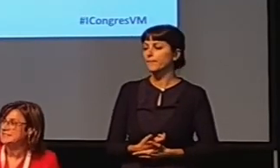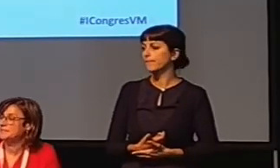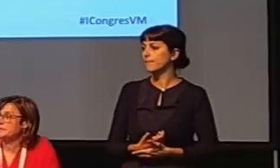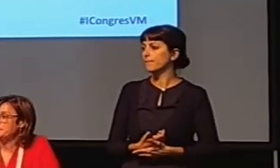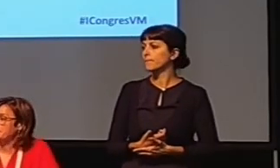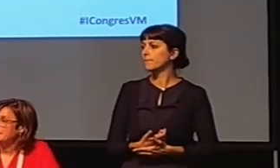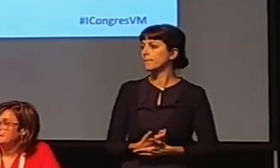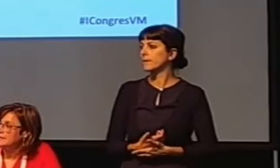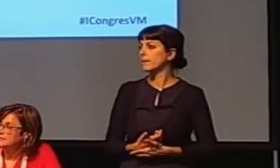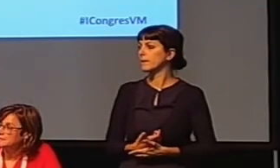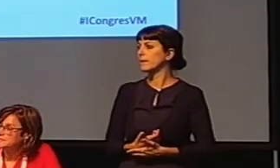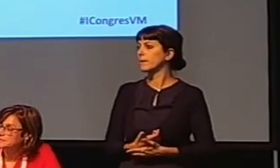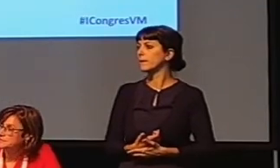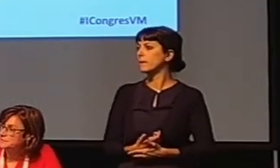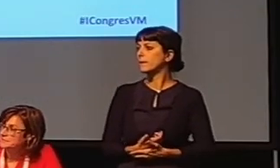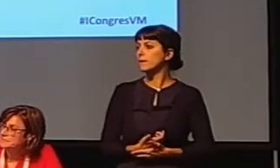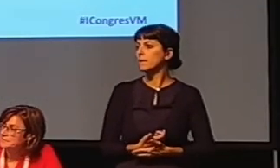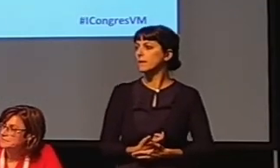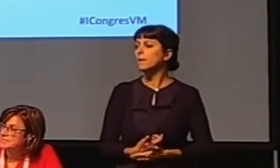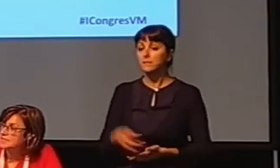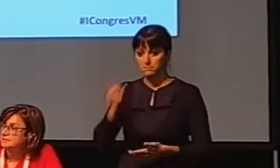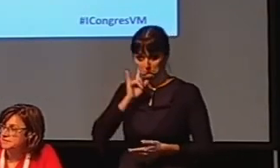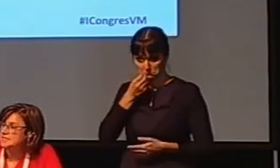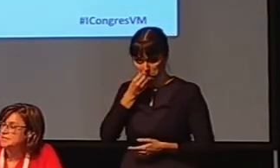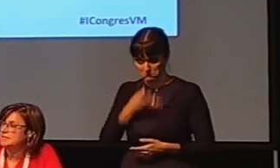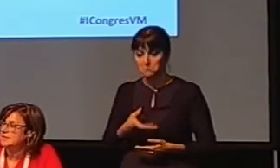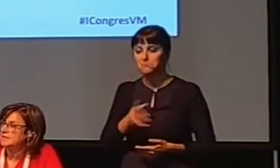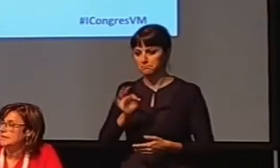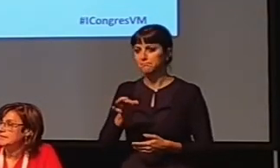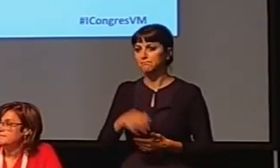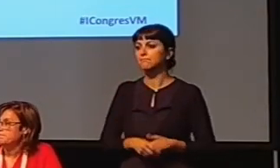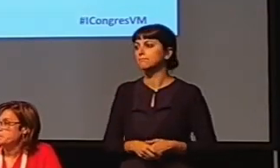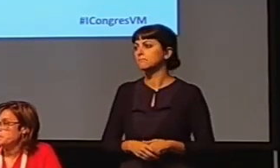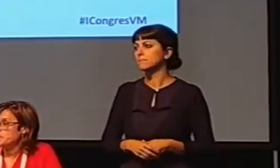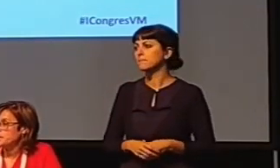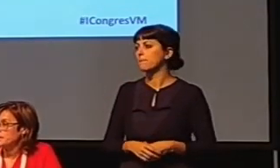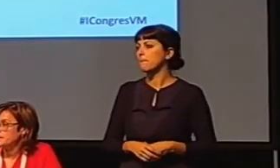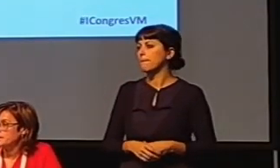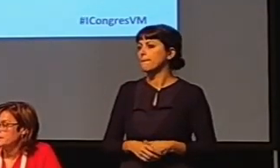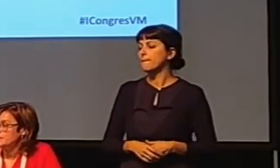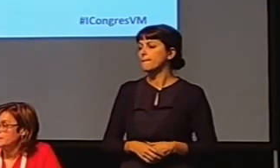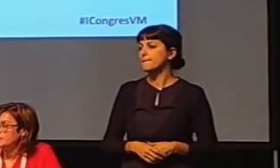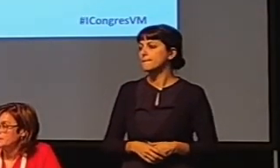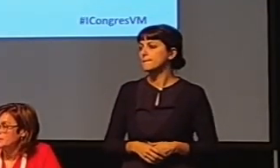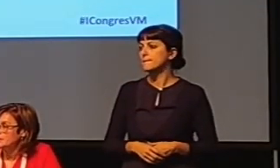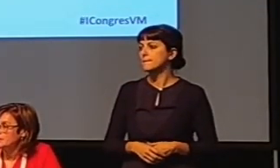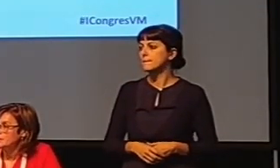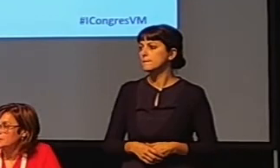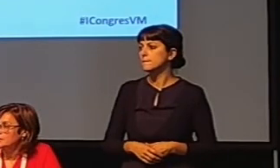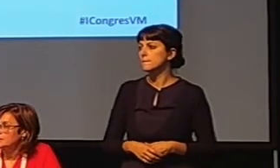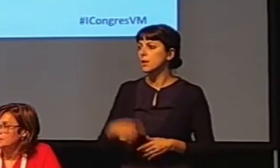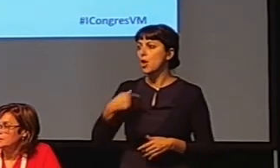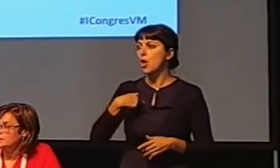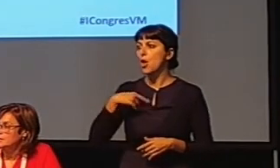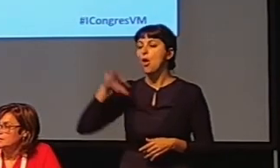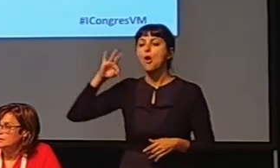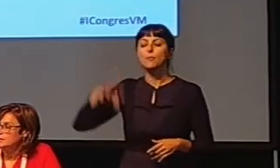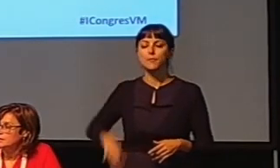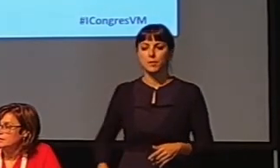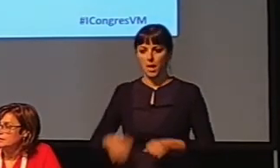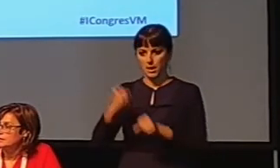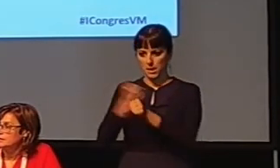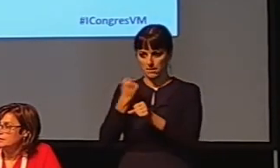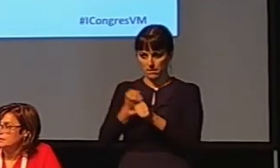Allá. No sé si se'm sent, sí? Sí, sí, vale. Sí. En tot cas, bueno, sóc professional,